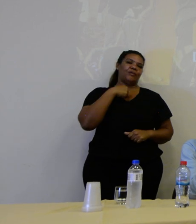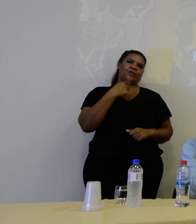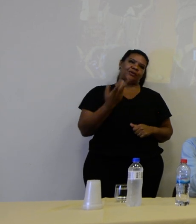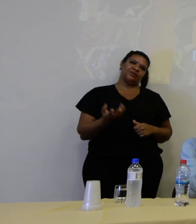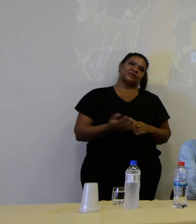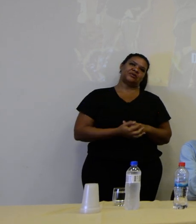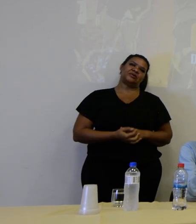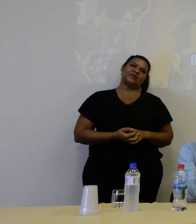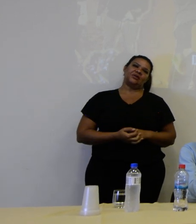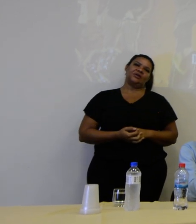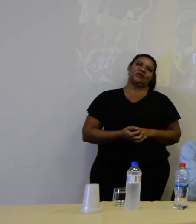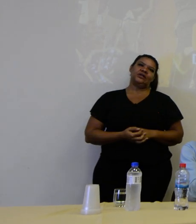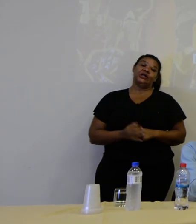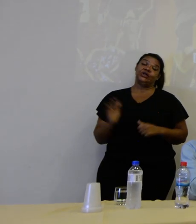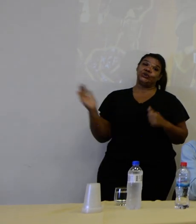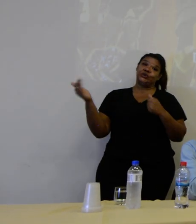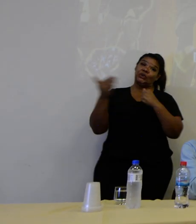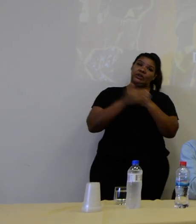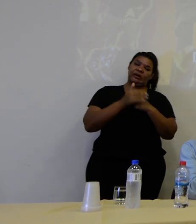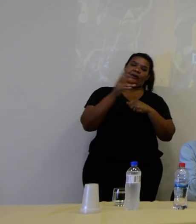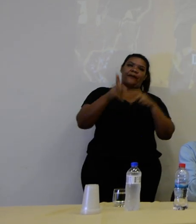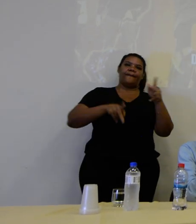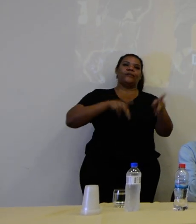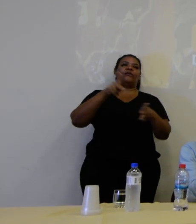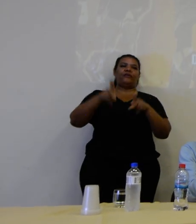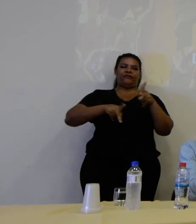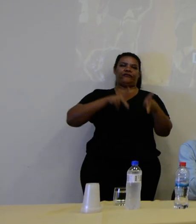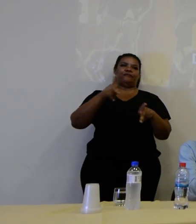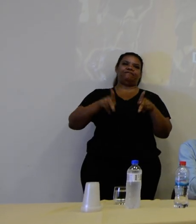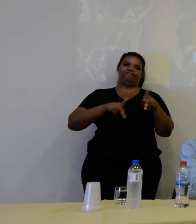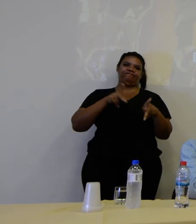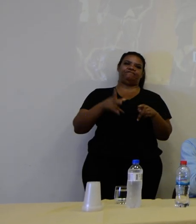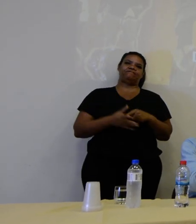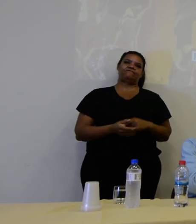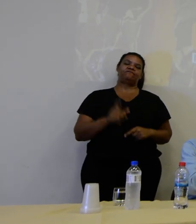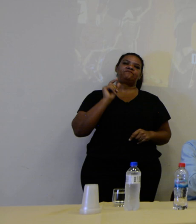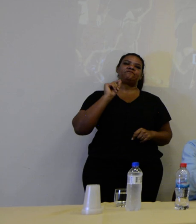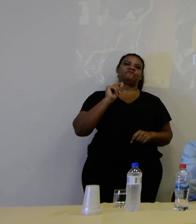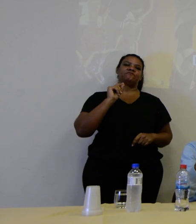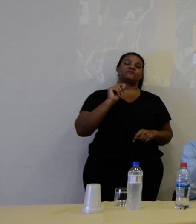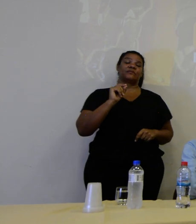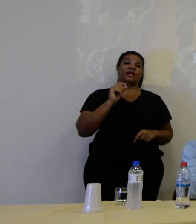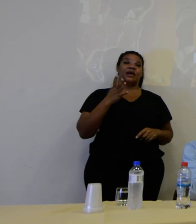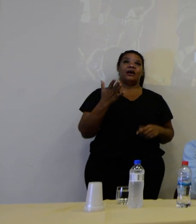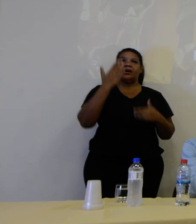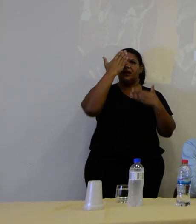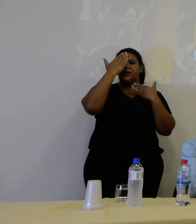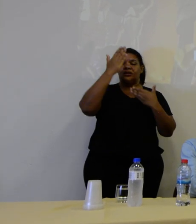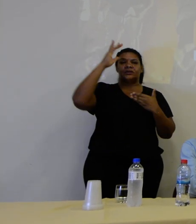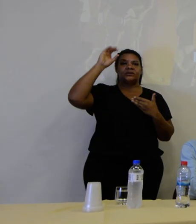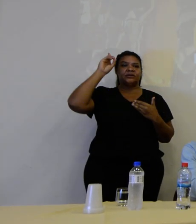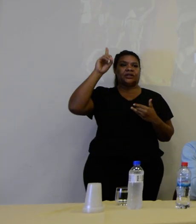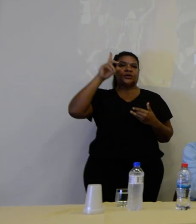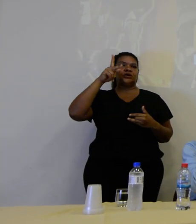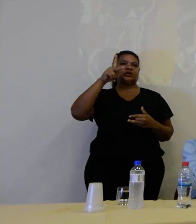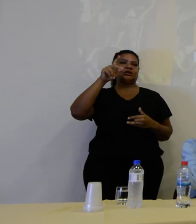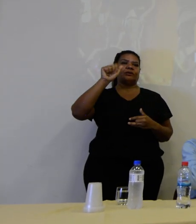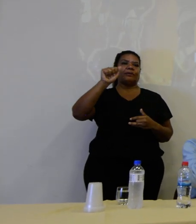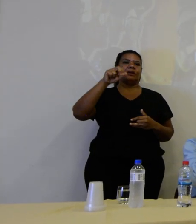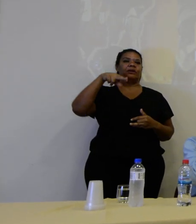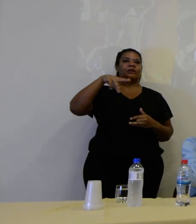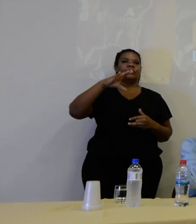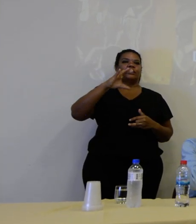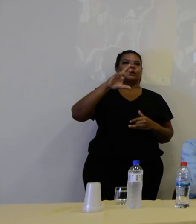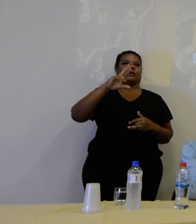forma nenhuma omitir a população, né, que, graças a Deus, o pâncreas está tudo bem,